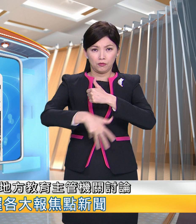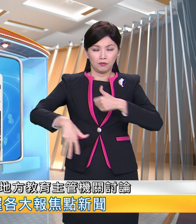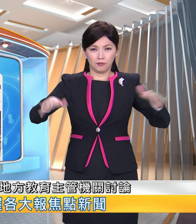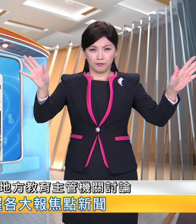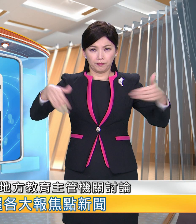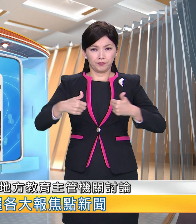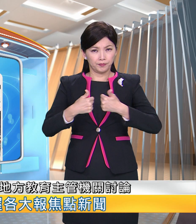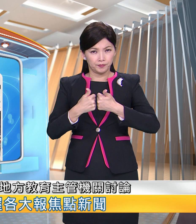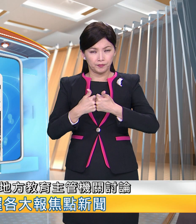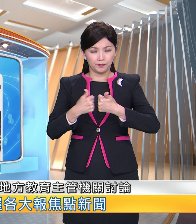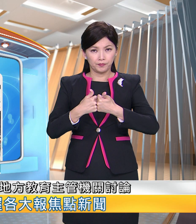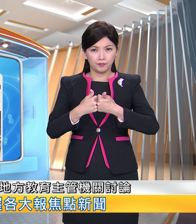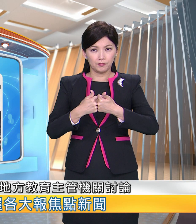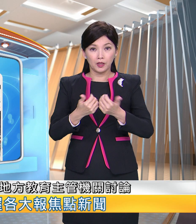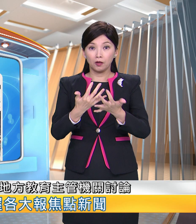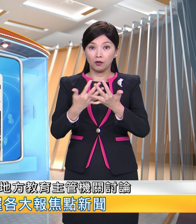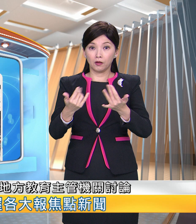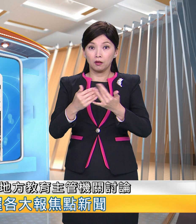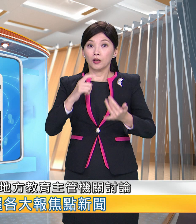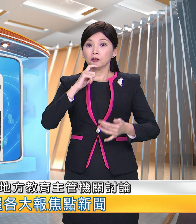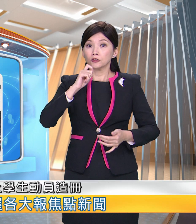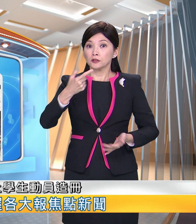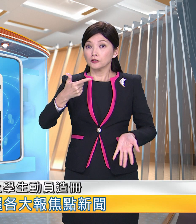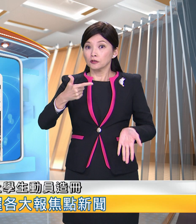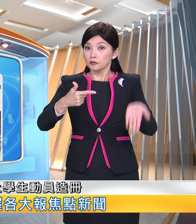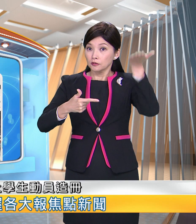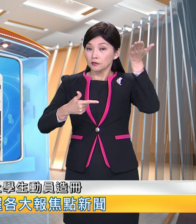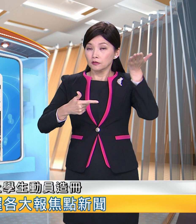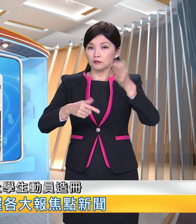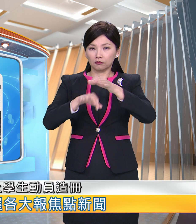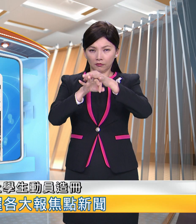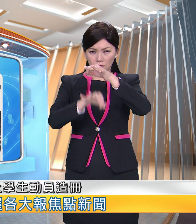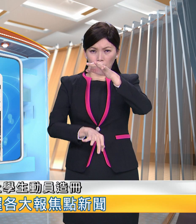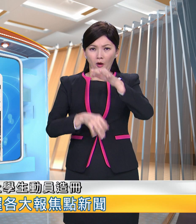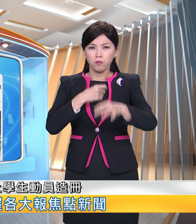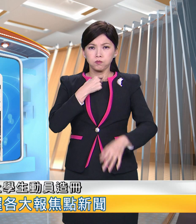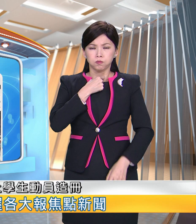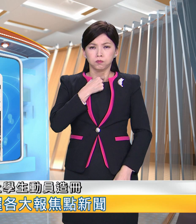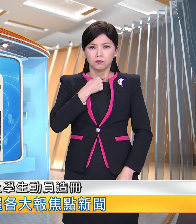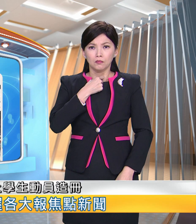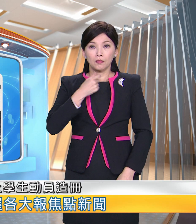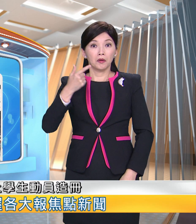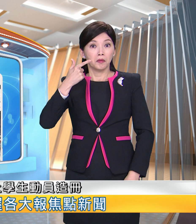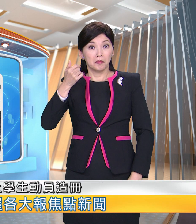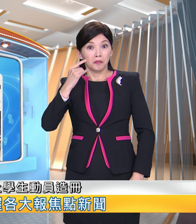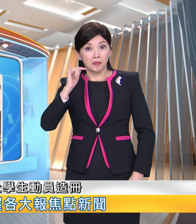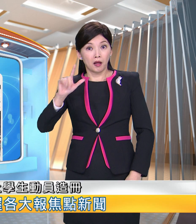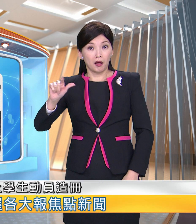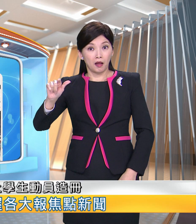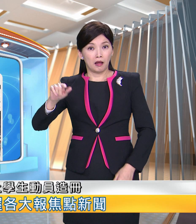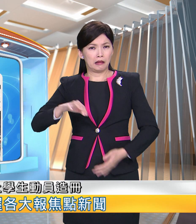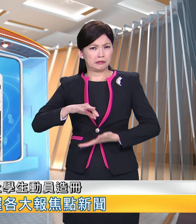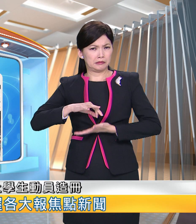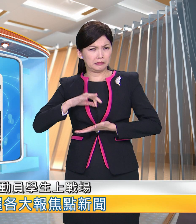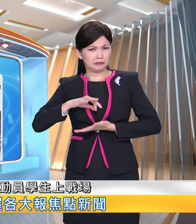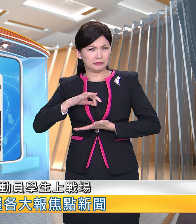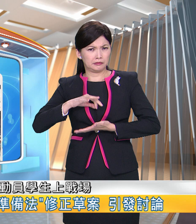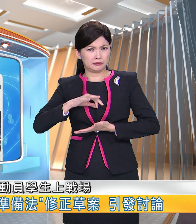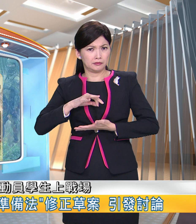方教育主管机关讨论，要求将16岁以上学生动员造册。家长和老